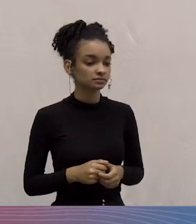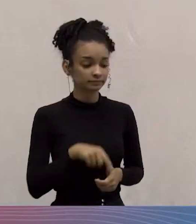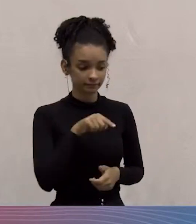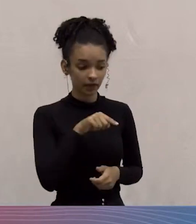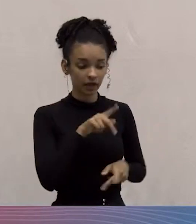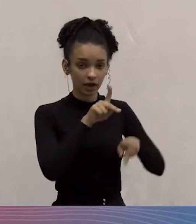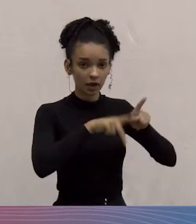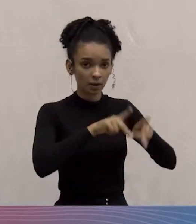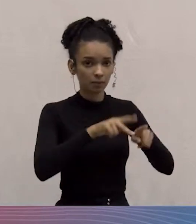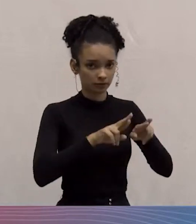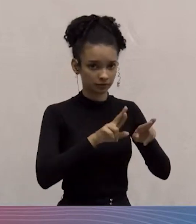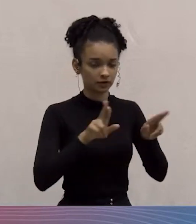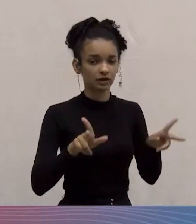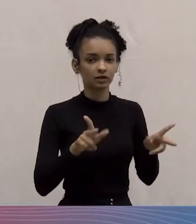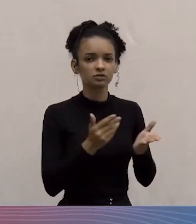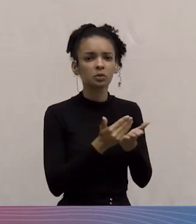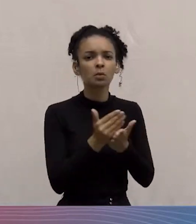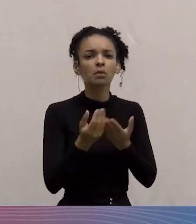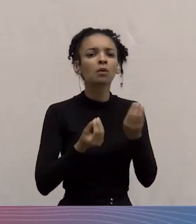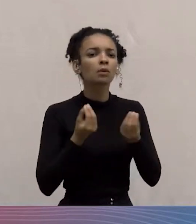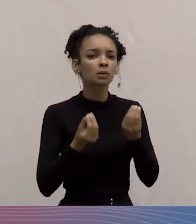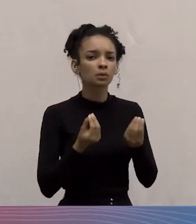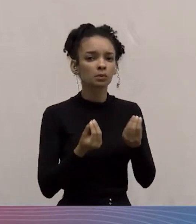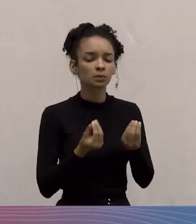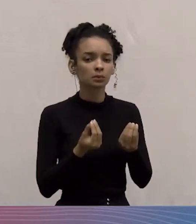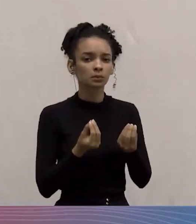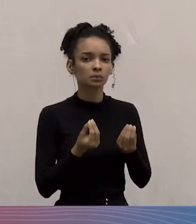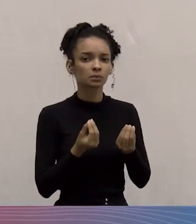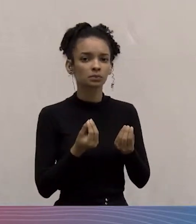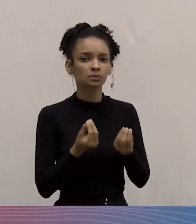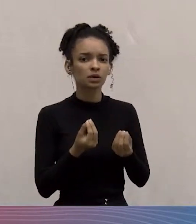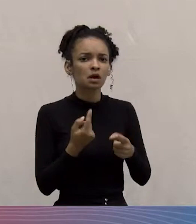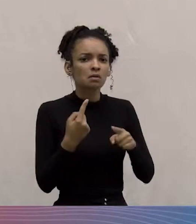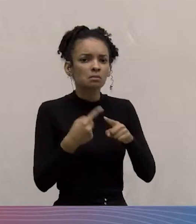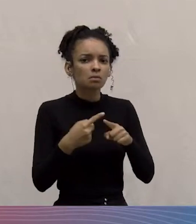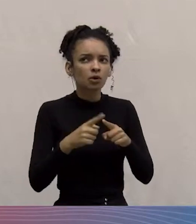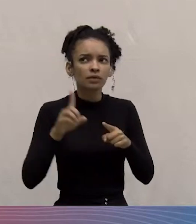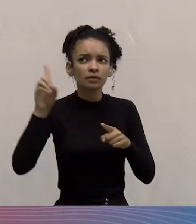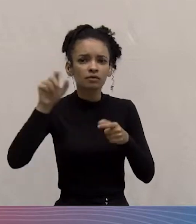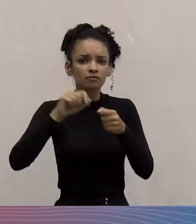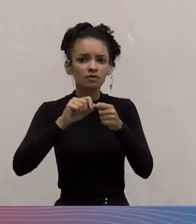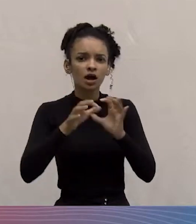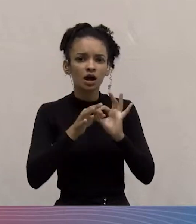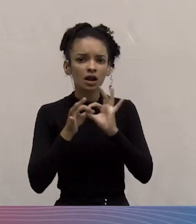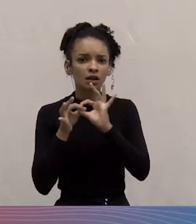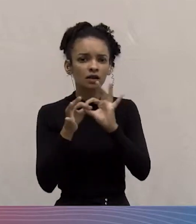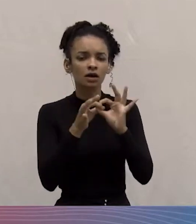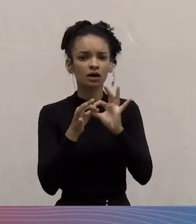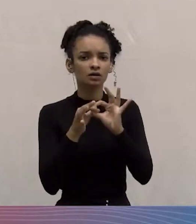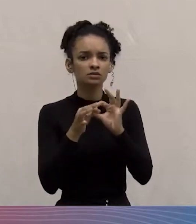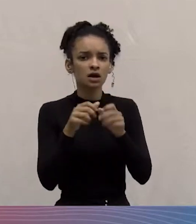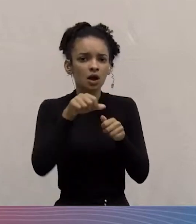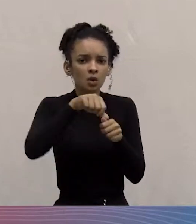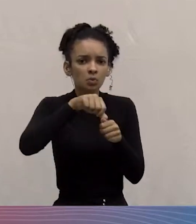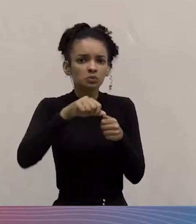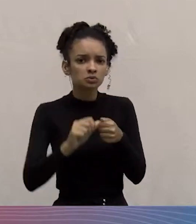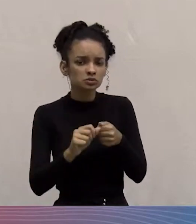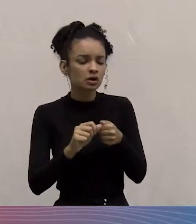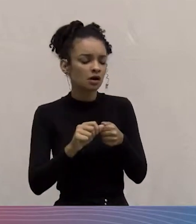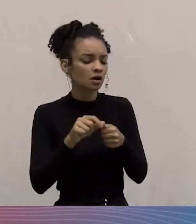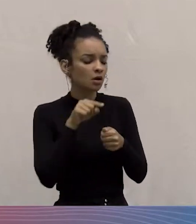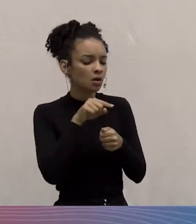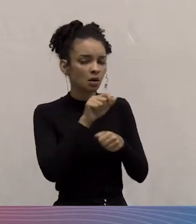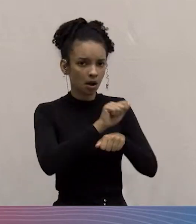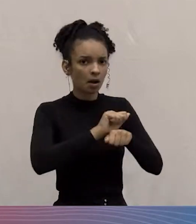Esse povo diferente começa pelo quê? Porque Deus fez a aliança da circuncisão